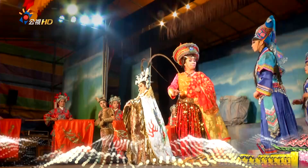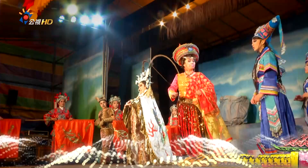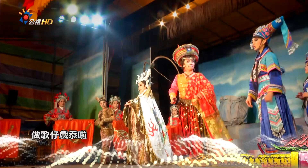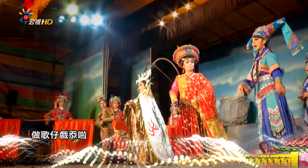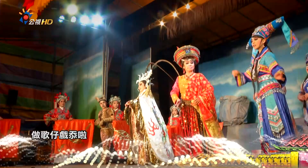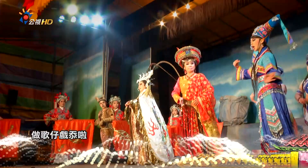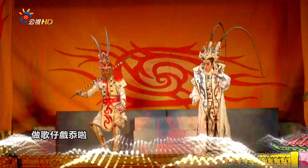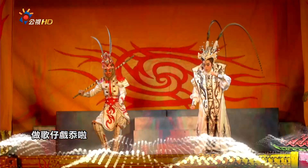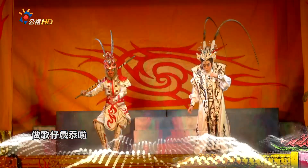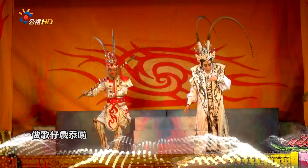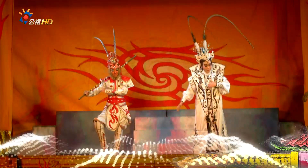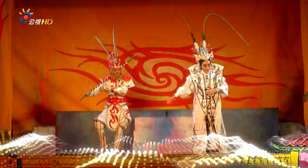快点嘛！